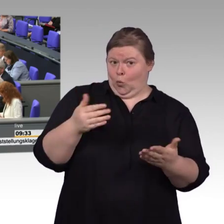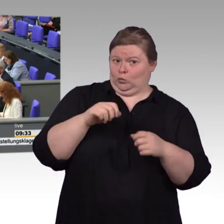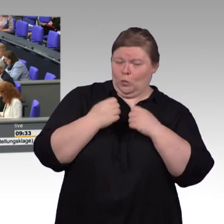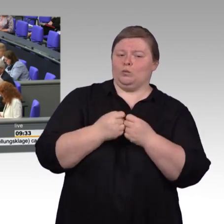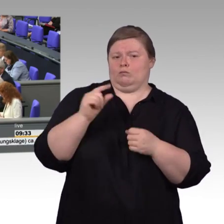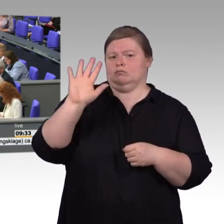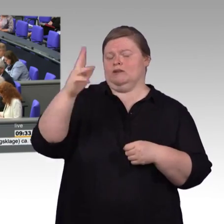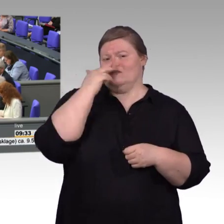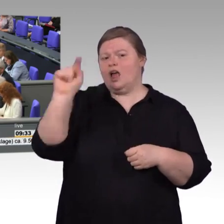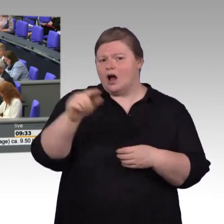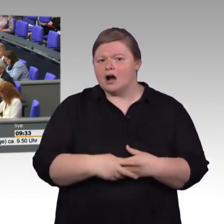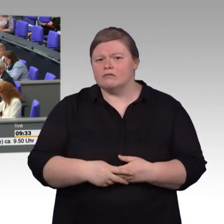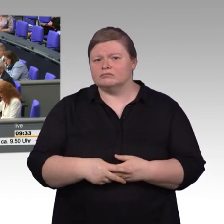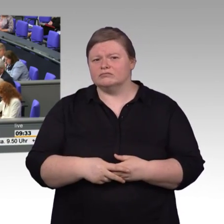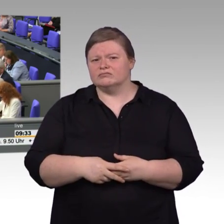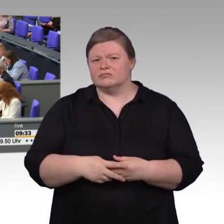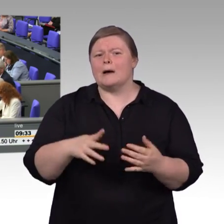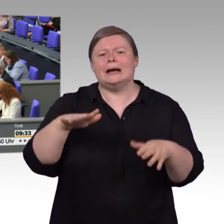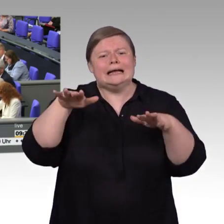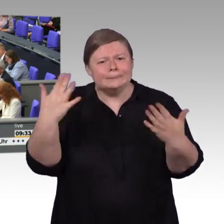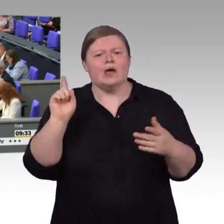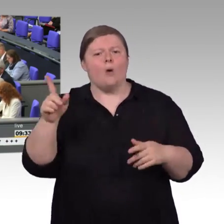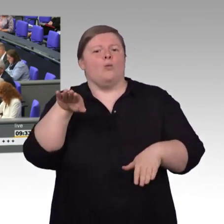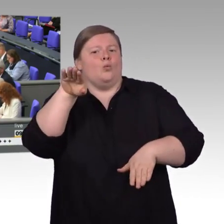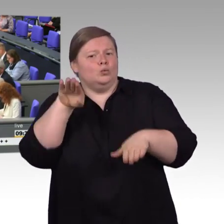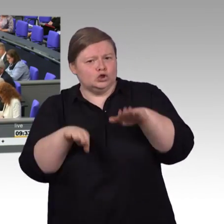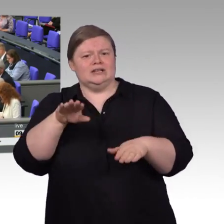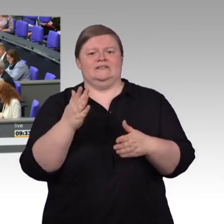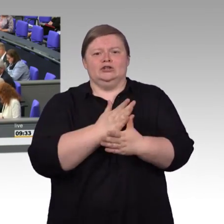zulasten der Verbraucherinnen und Verbraucher. Die Linke sagt, Ihr Vorgehen ist unverantwortlich.